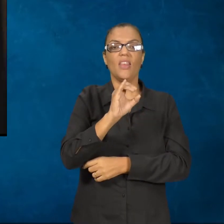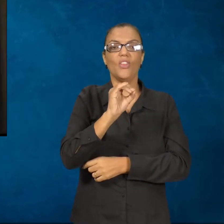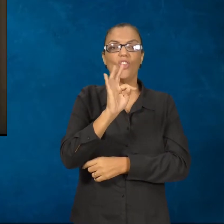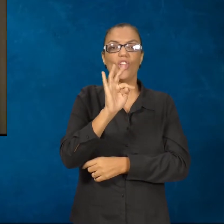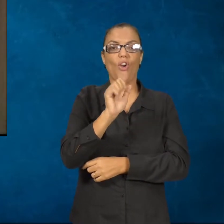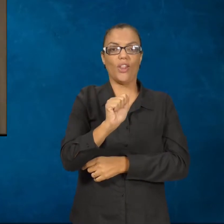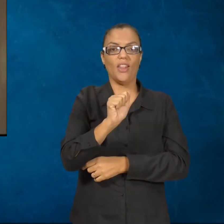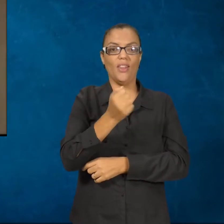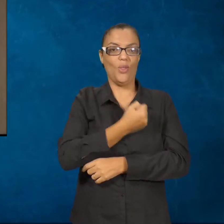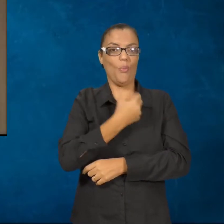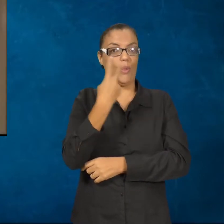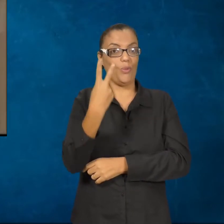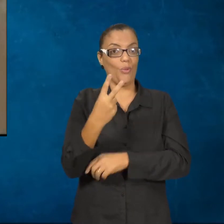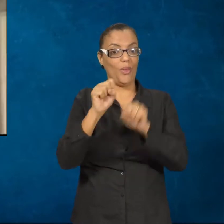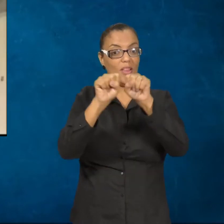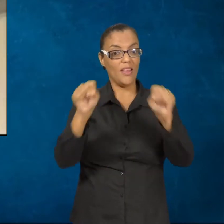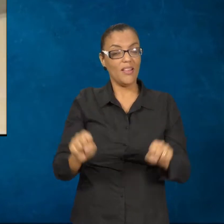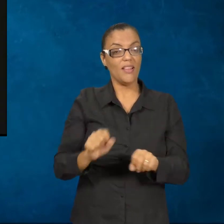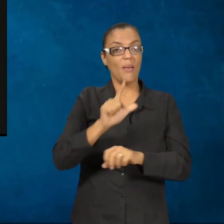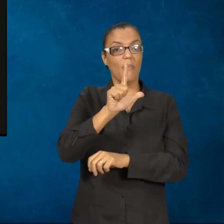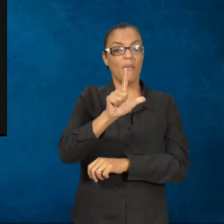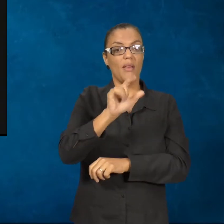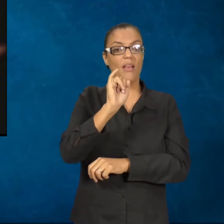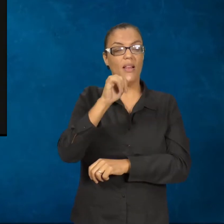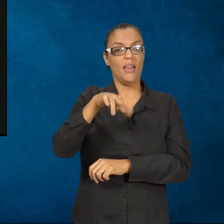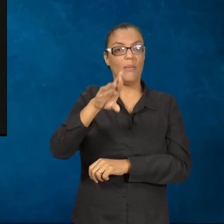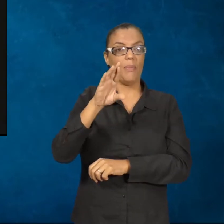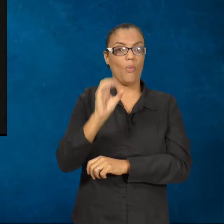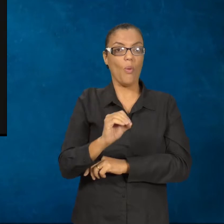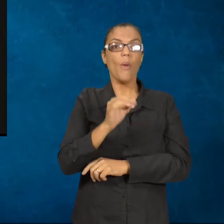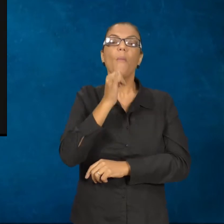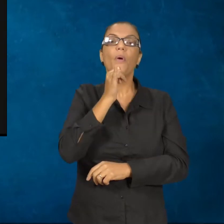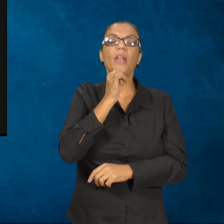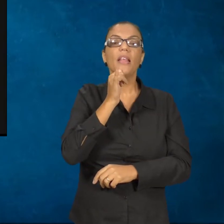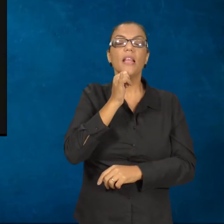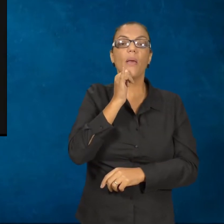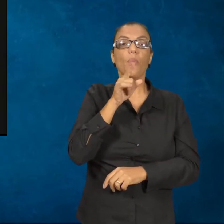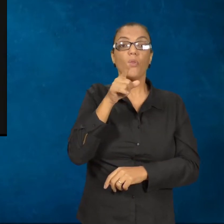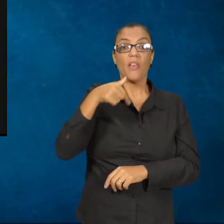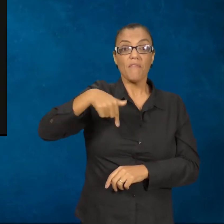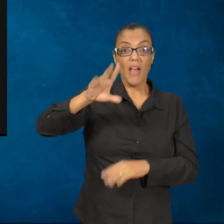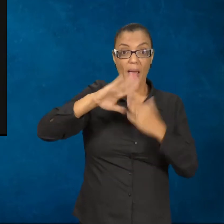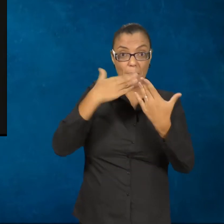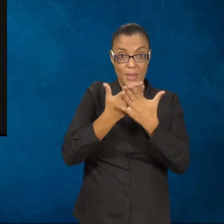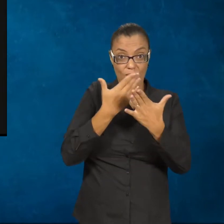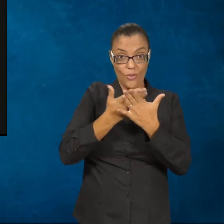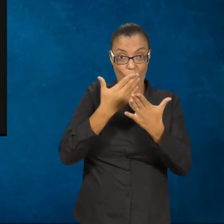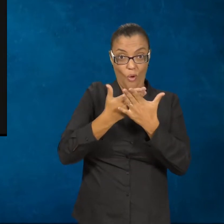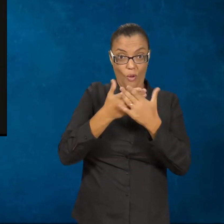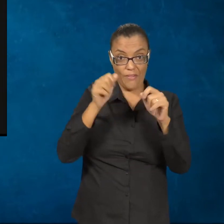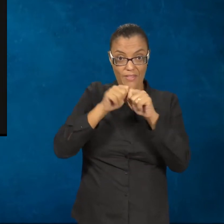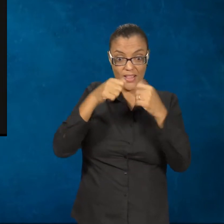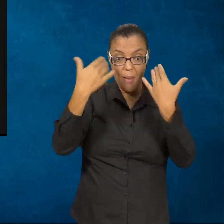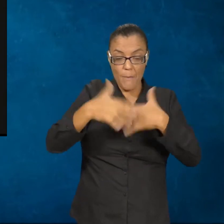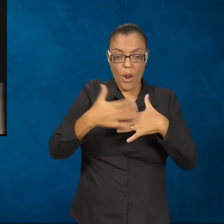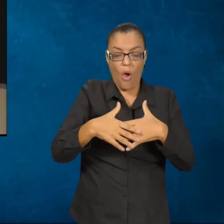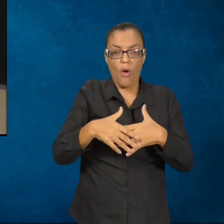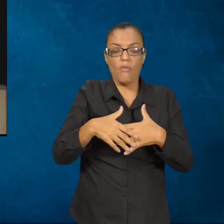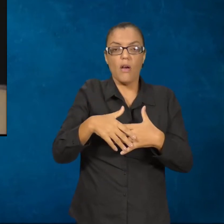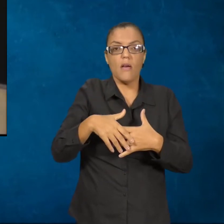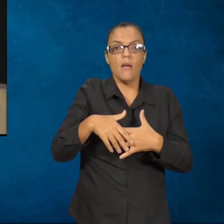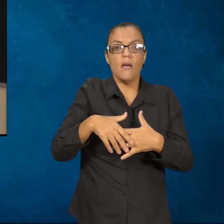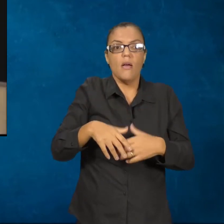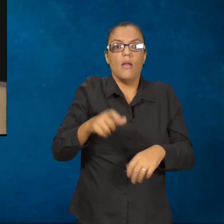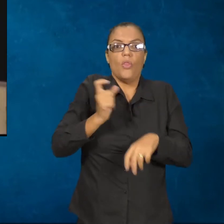a cabeça. Se você chamar o cara e falar, ô Zé, que foi? Pronto, agora embaralhou tudo, agora vou ter que estudar de novo.